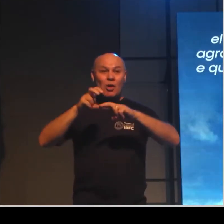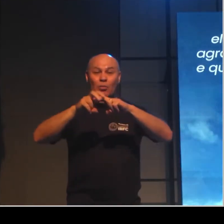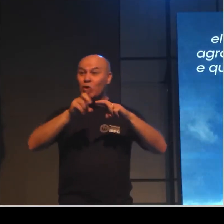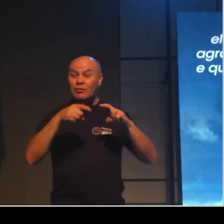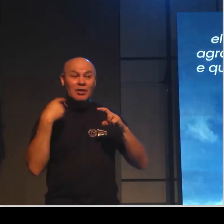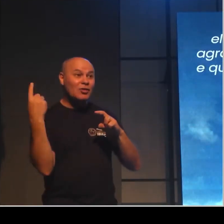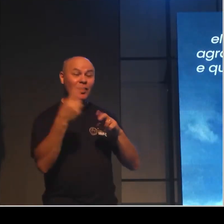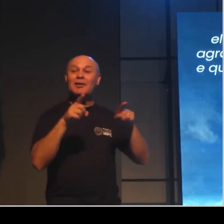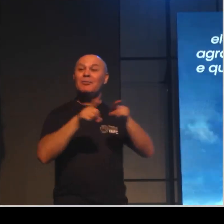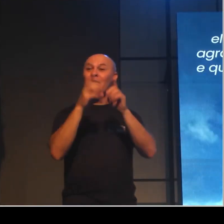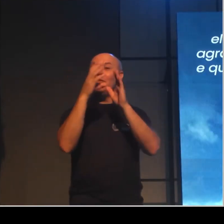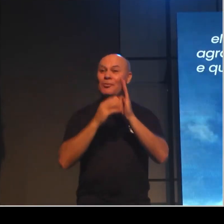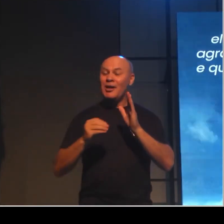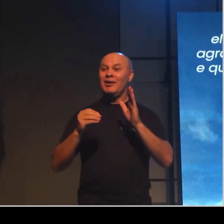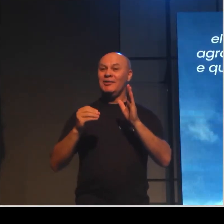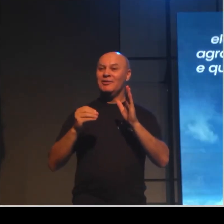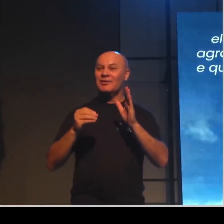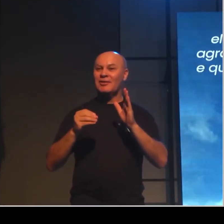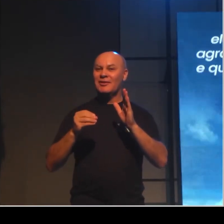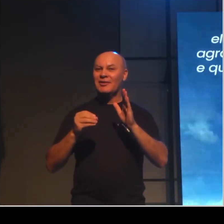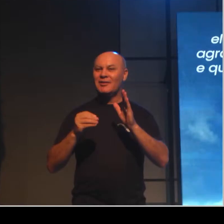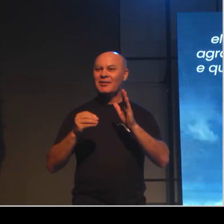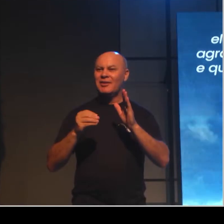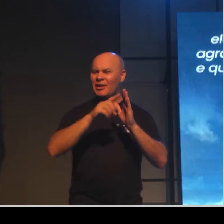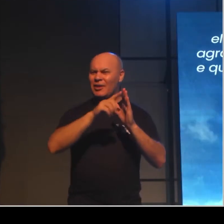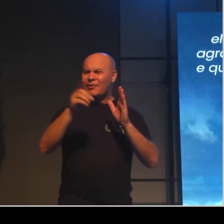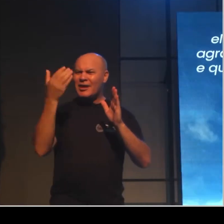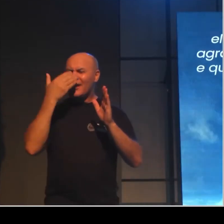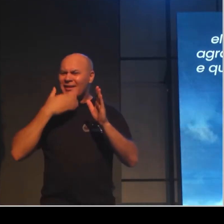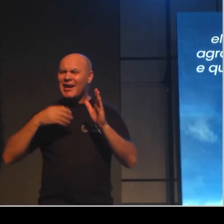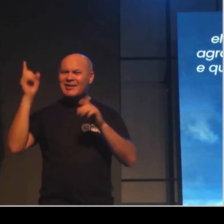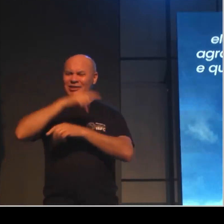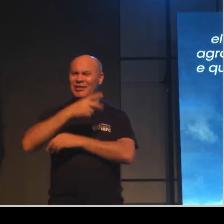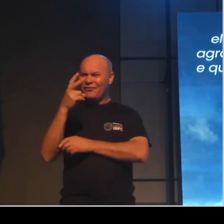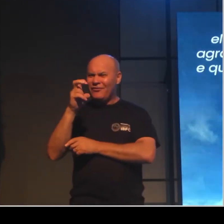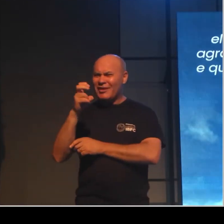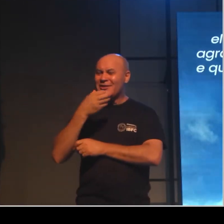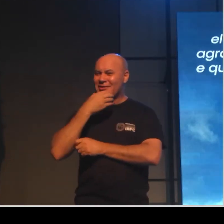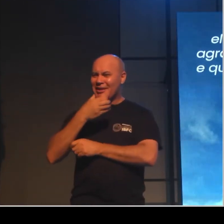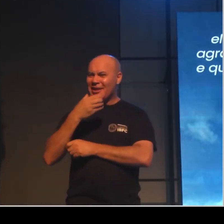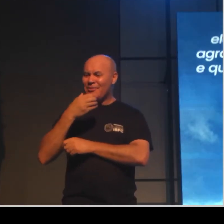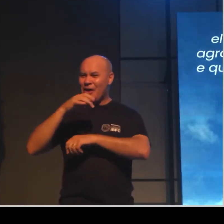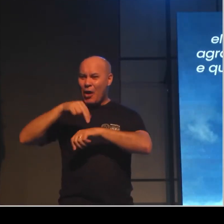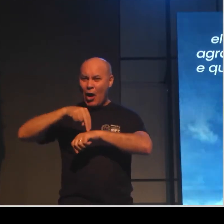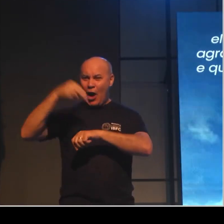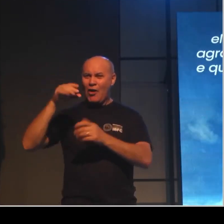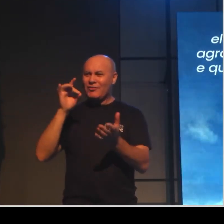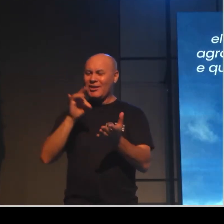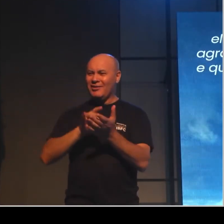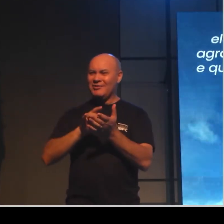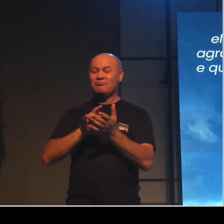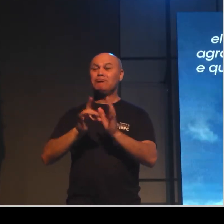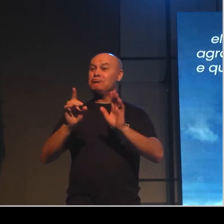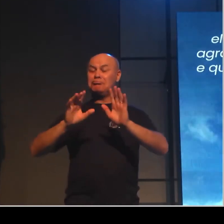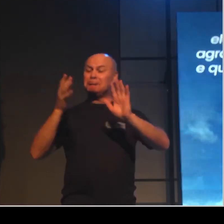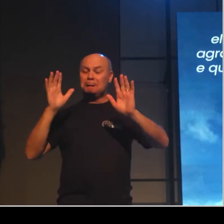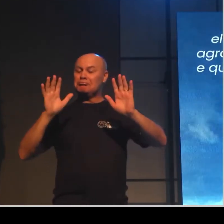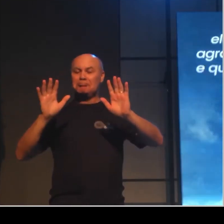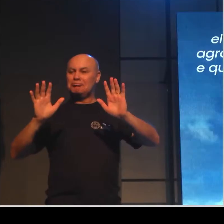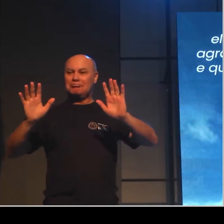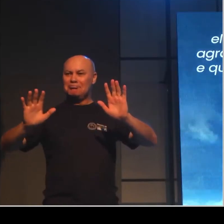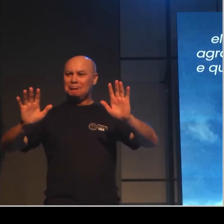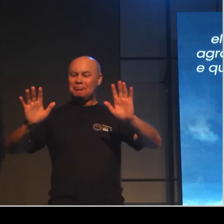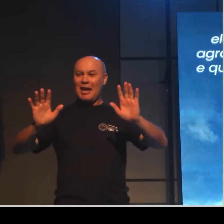em 25 de dezembro. A gente não sabe o dia certo que aconteceu, mas uma coisa a gente sabe: